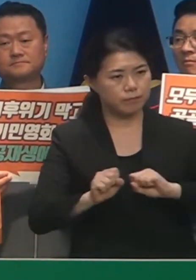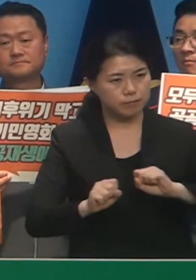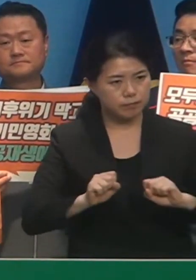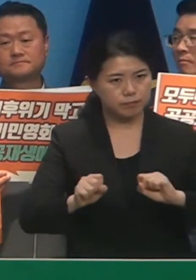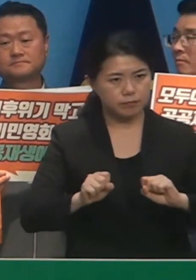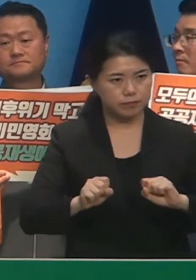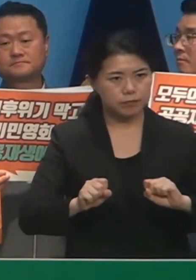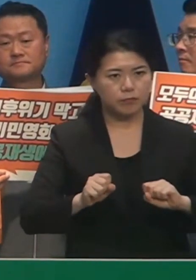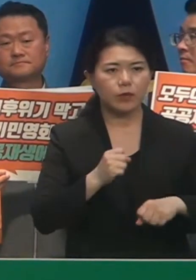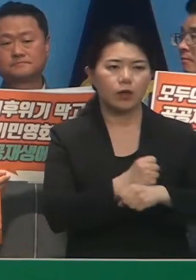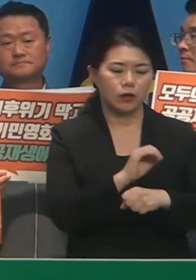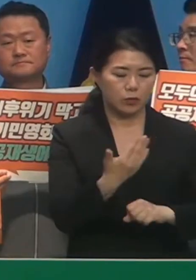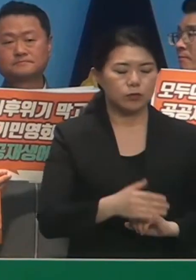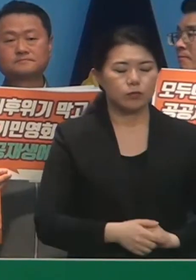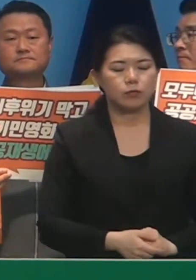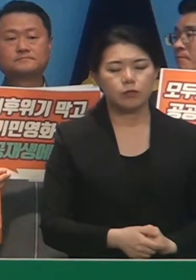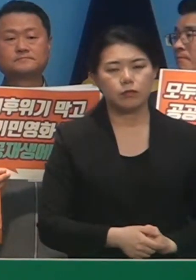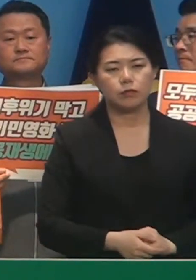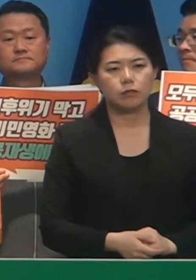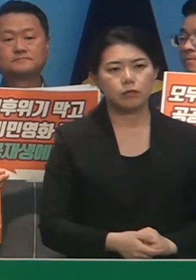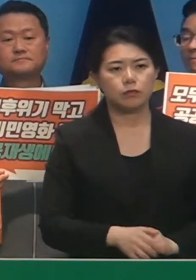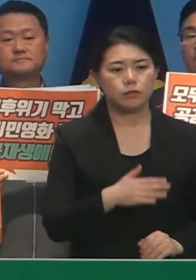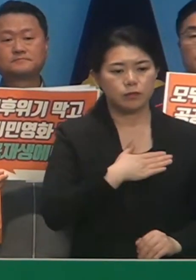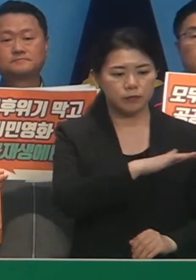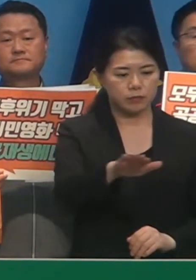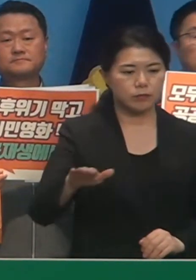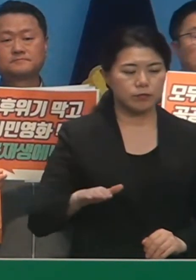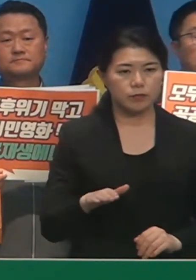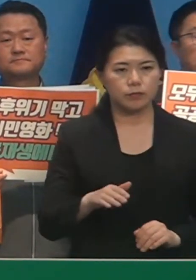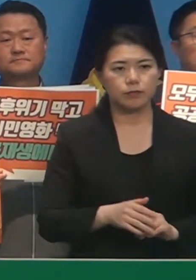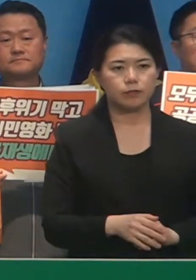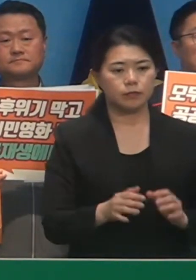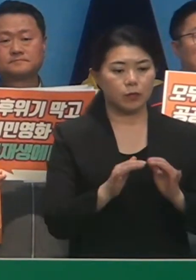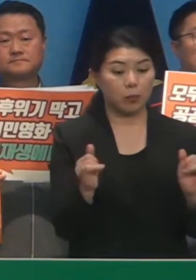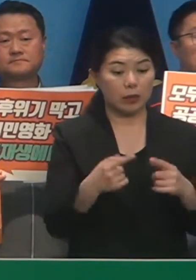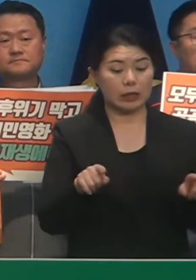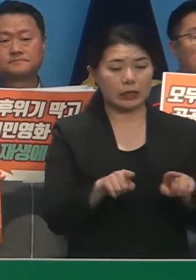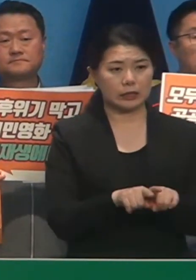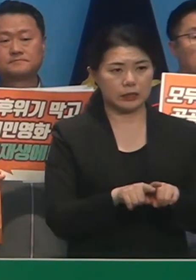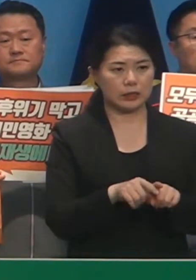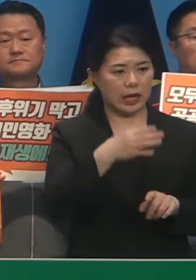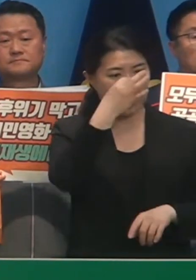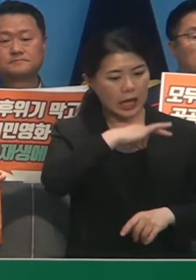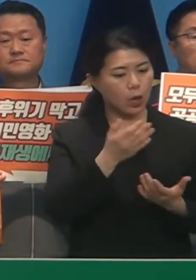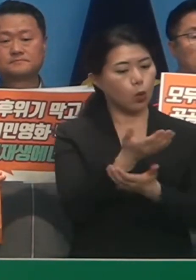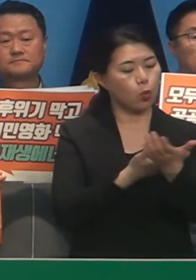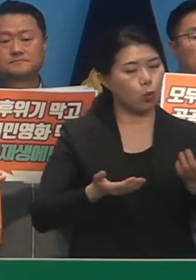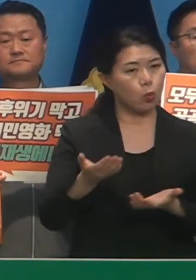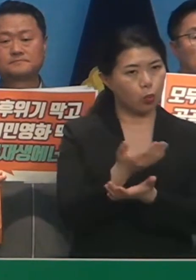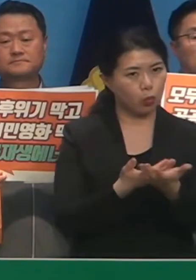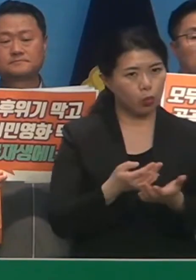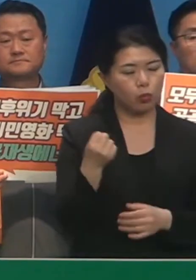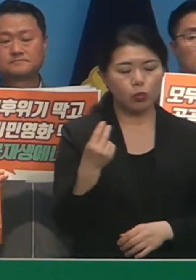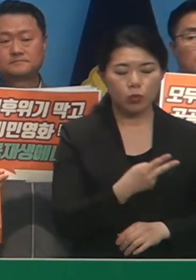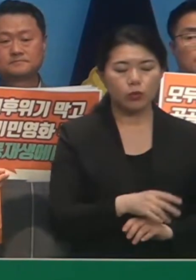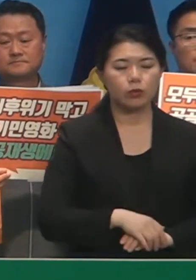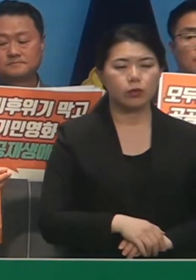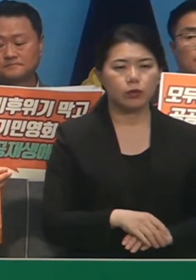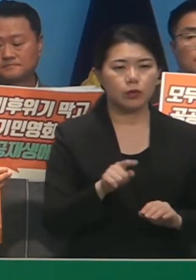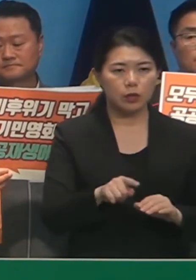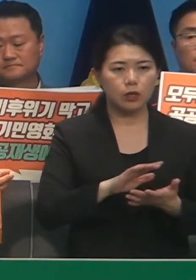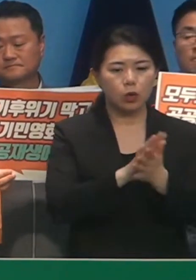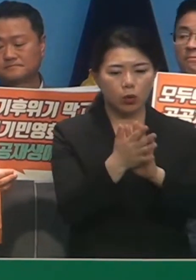그런 큰 일입니다. 저희는 주민이 같이 이익을 공유하고 우리 그러한